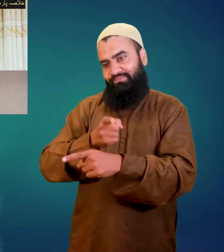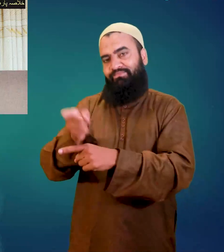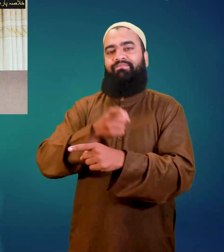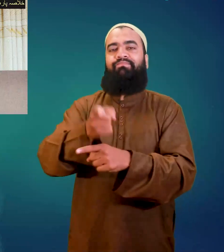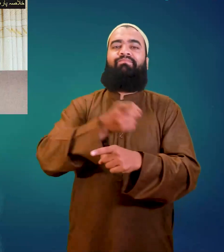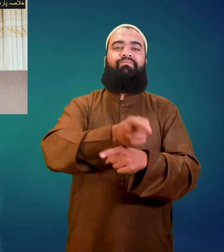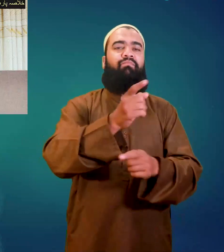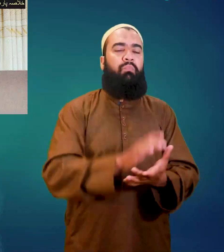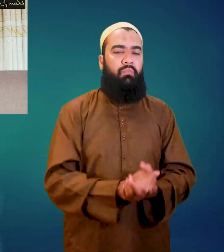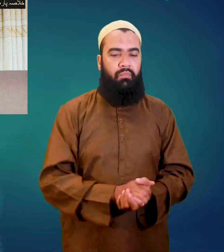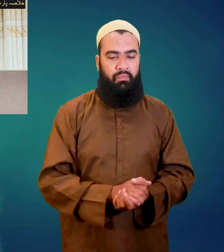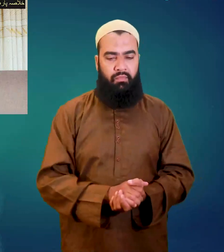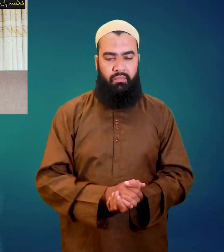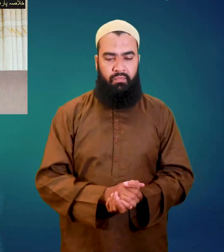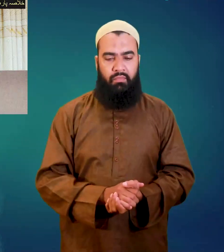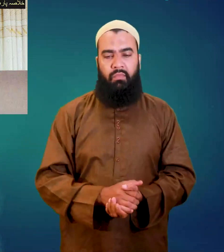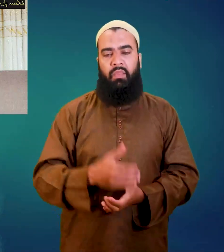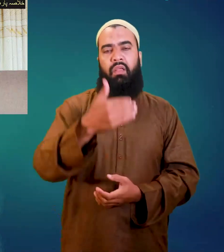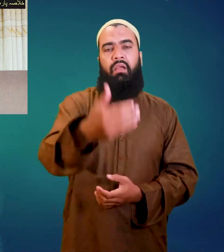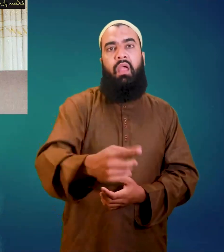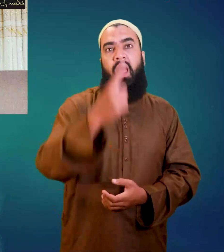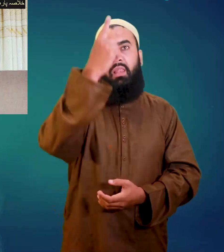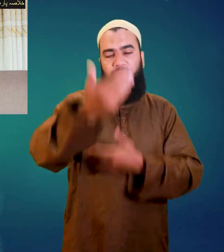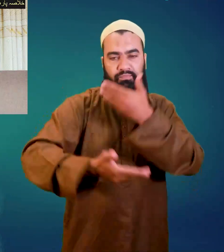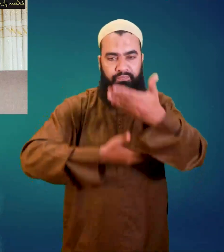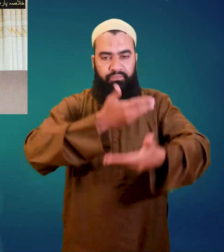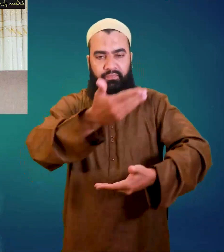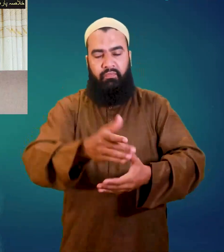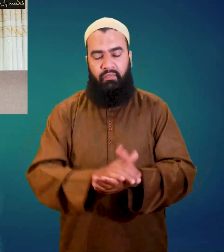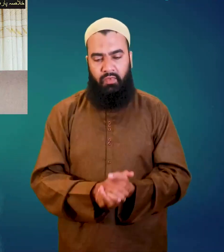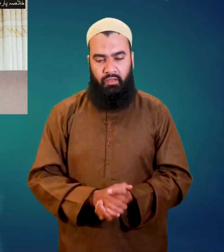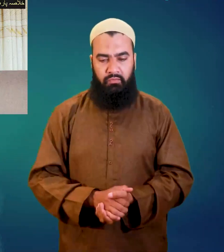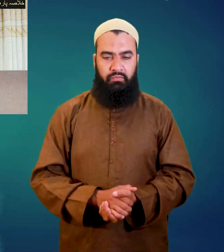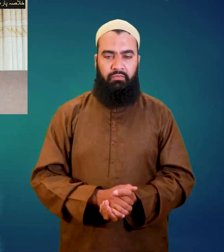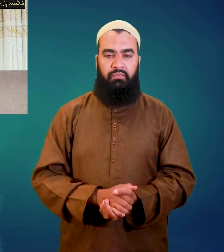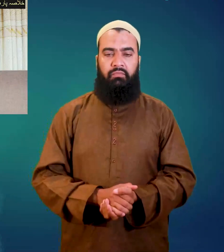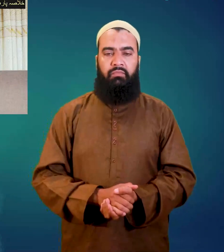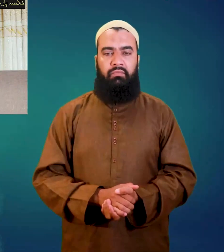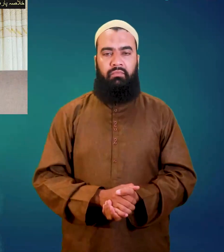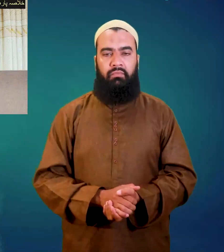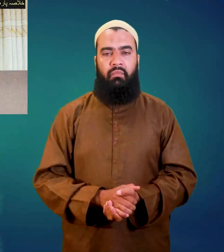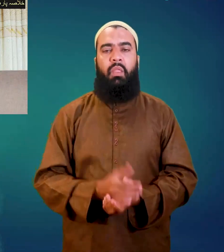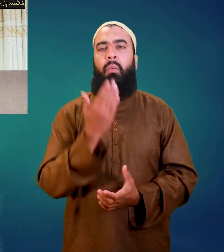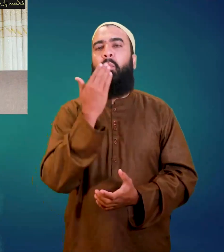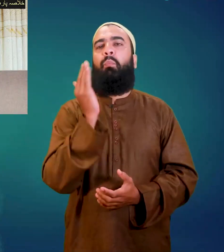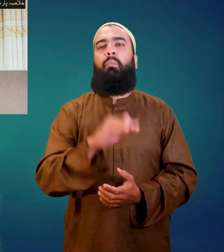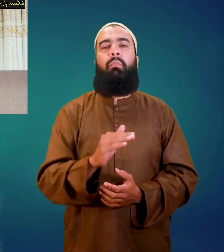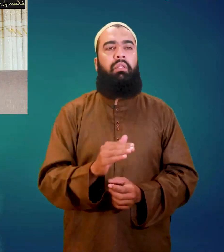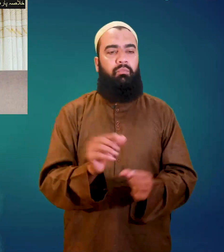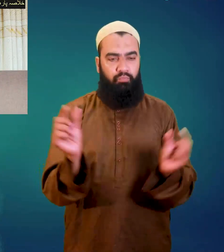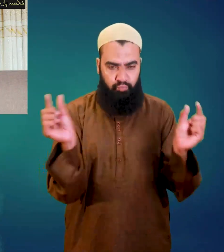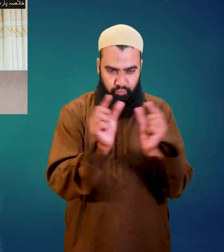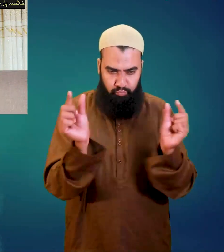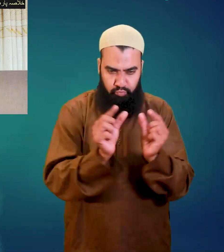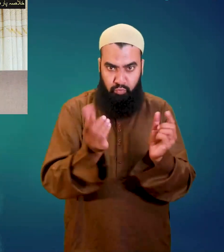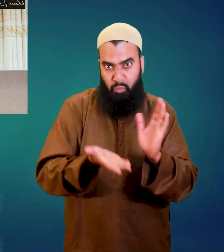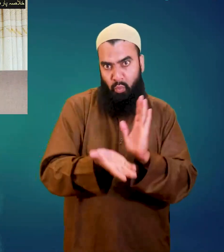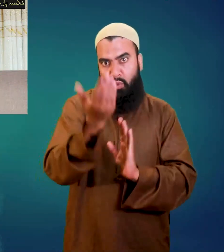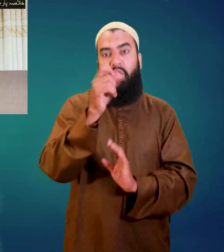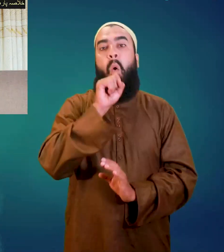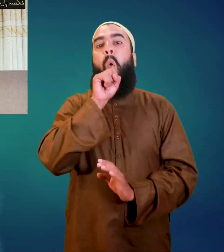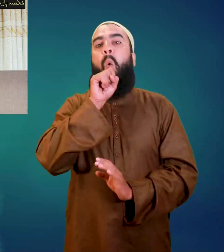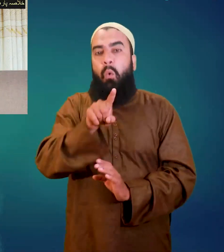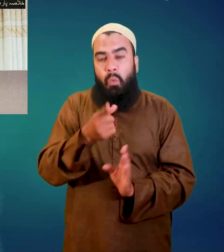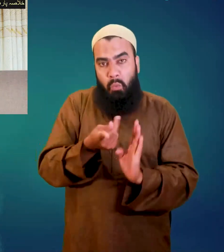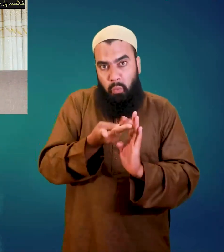اگلی آیات کے اندر جو احکامات آ رہے ہیں یہ ان کی تمہید کے طور پر ہے کہ یہ صورت وہ ہے جسے ہم